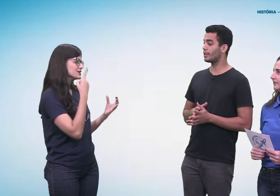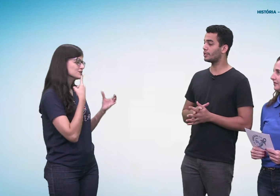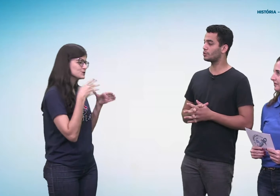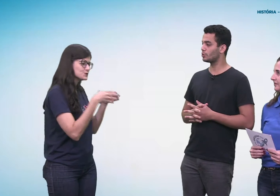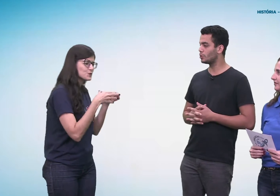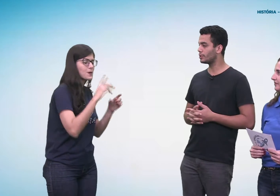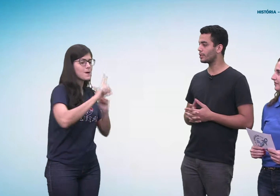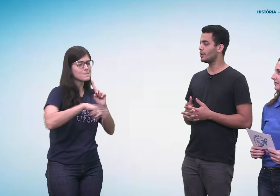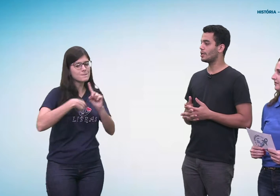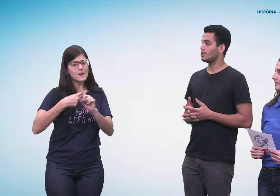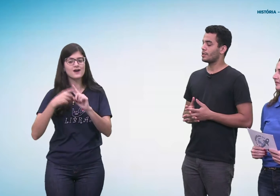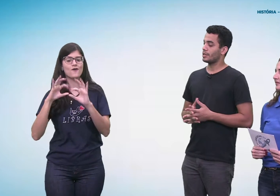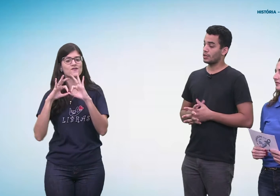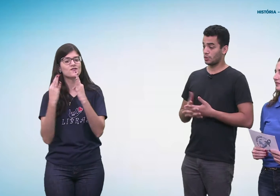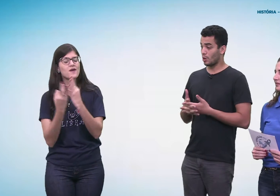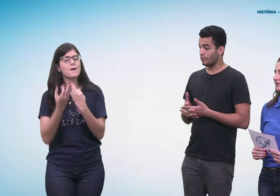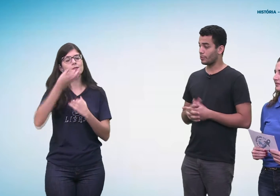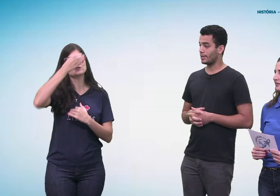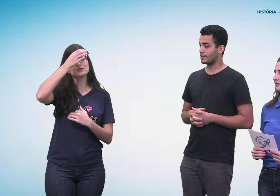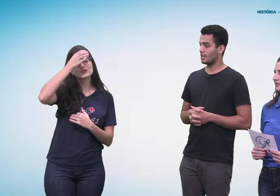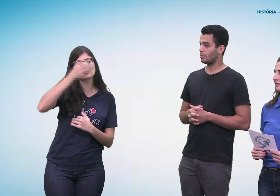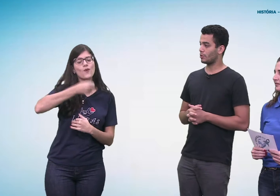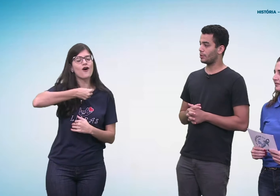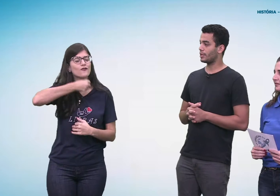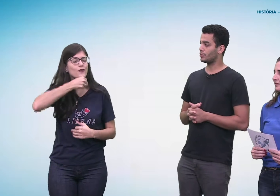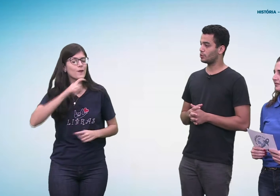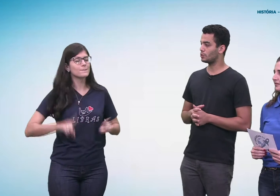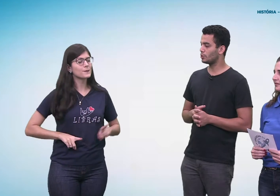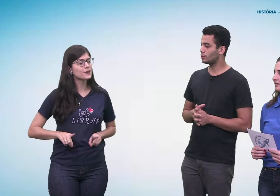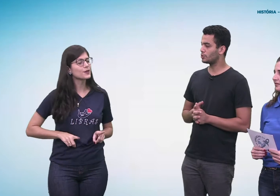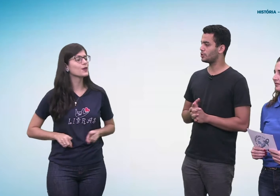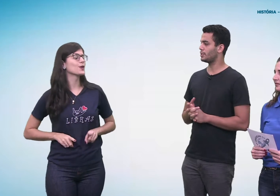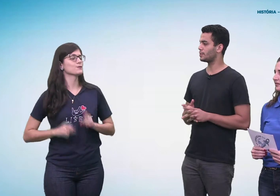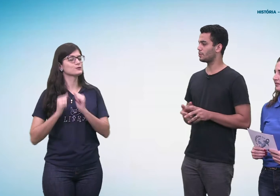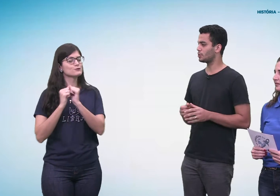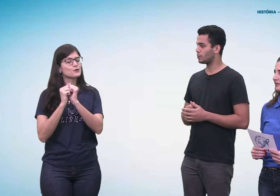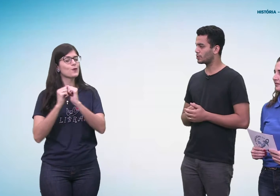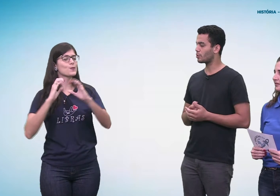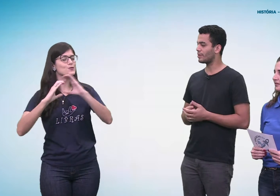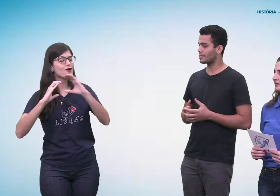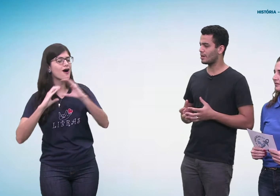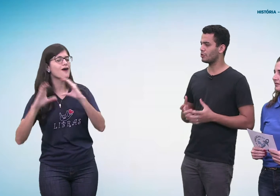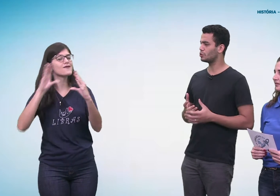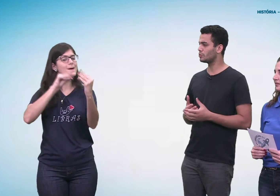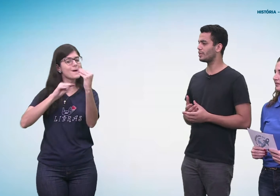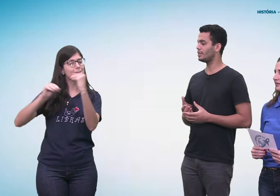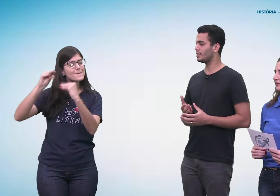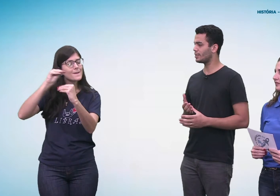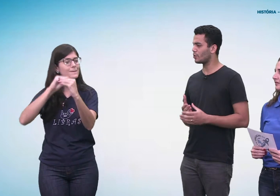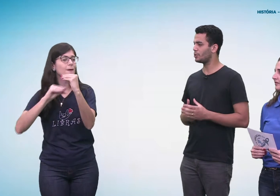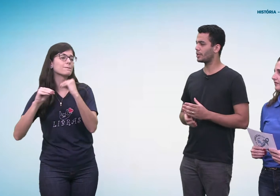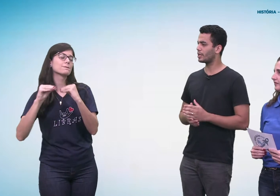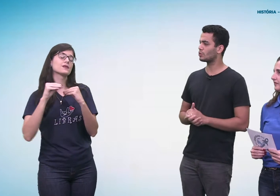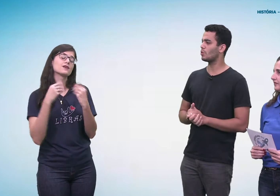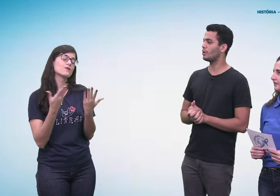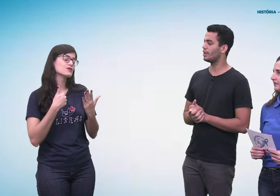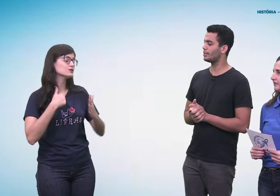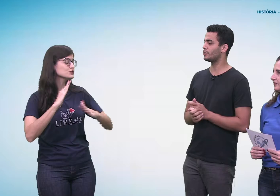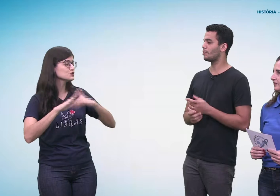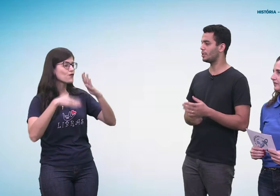comunidade surda. Na Sugov, por exemplo, a comunidade dos surdos, tinha as pessoas que conversavam e eu junto ali, comunicando com eles, eu